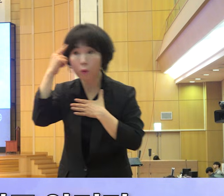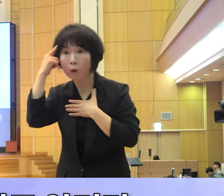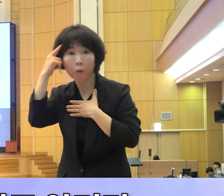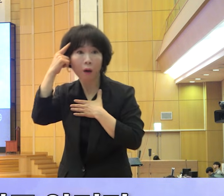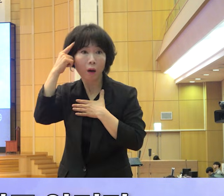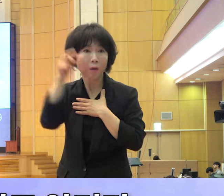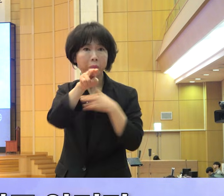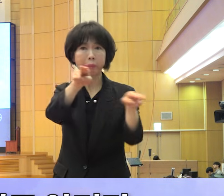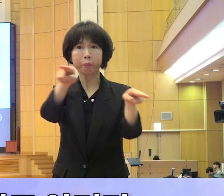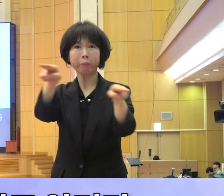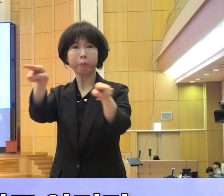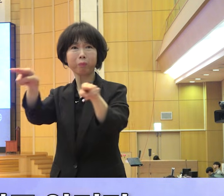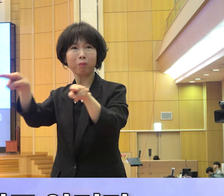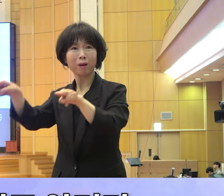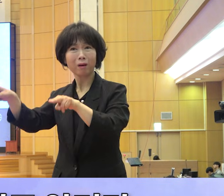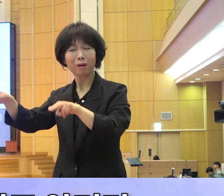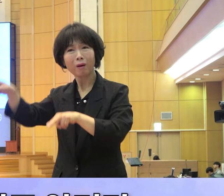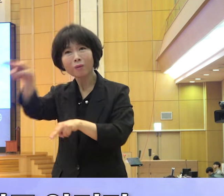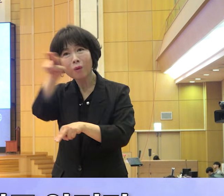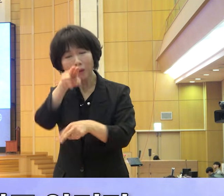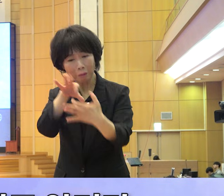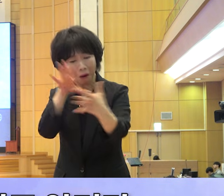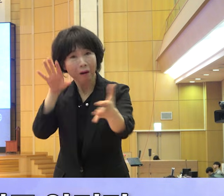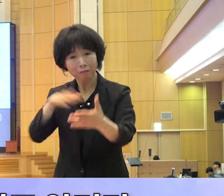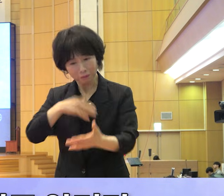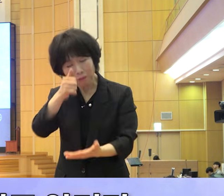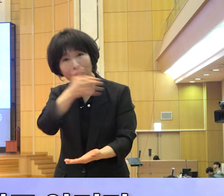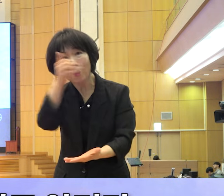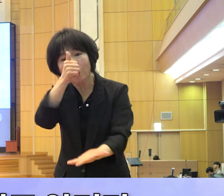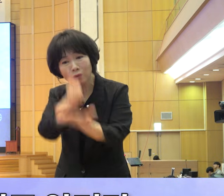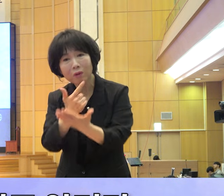말하기를 슬프다, 너 범죄한 나라요,